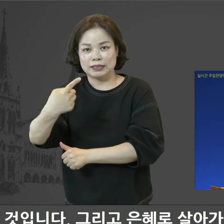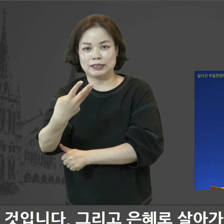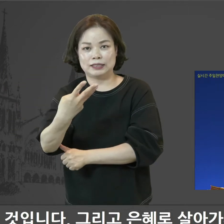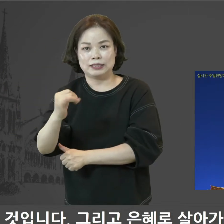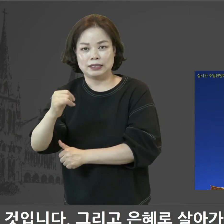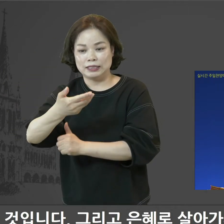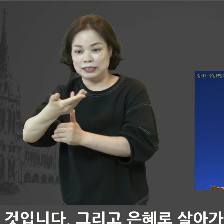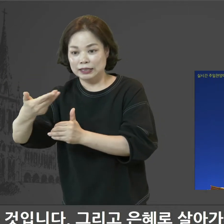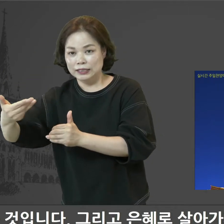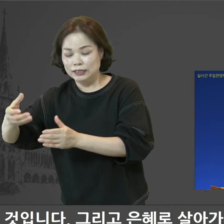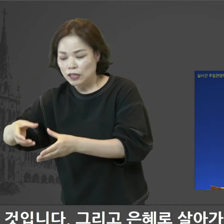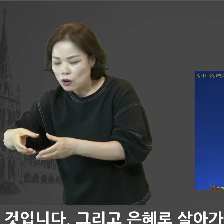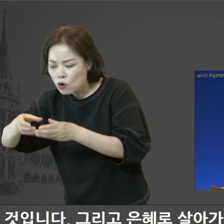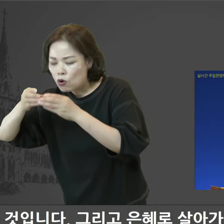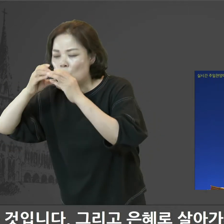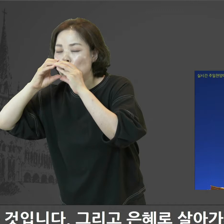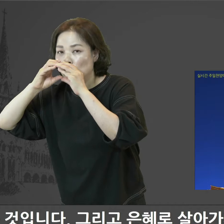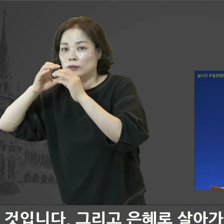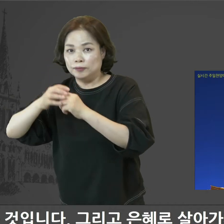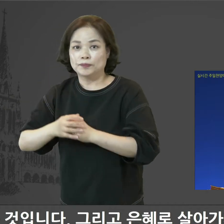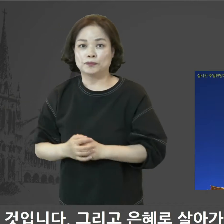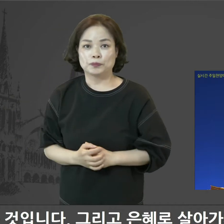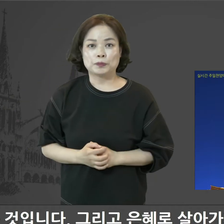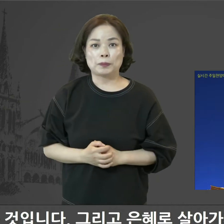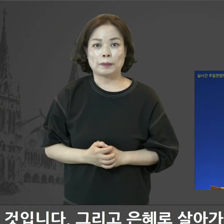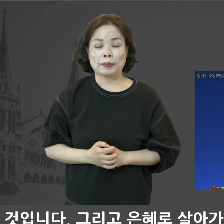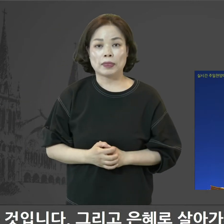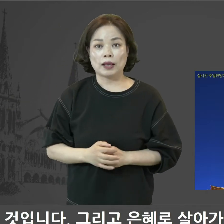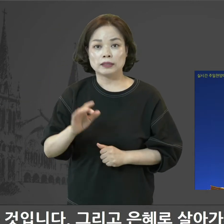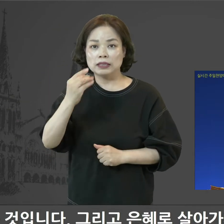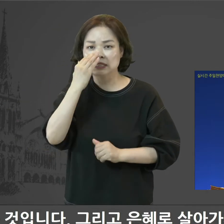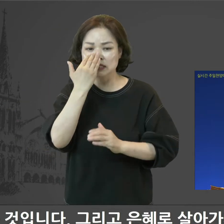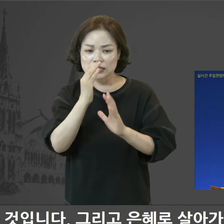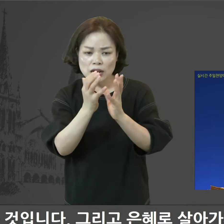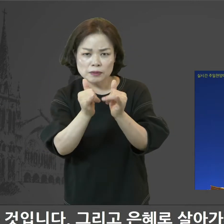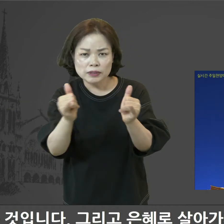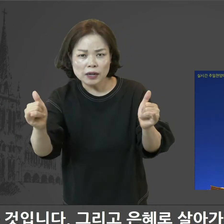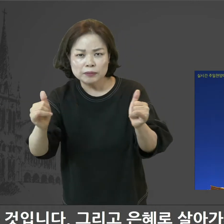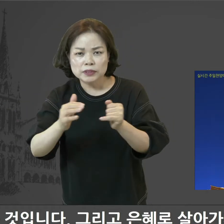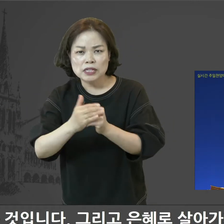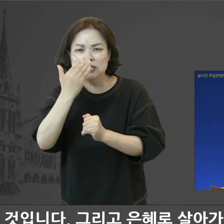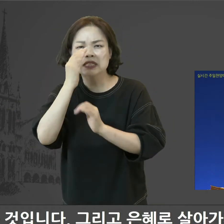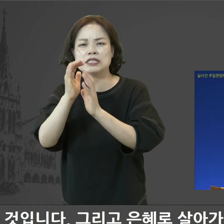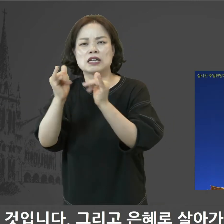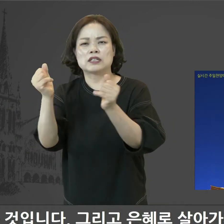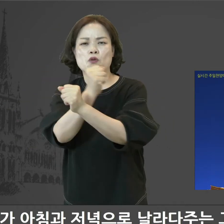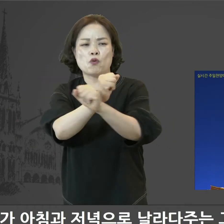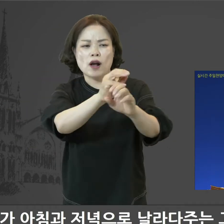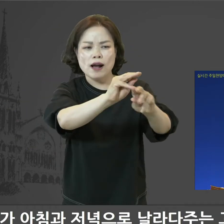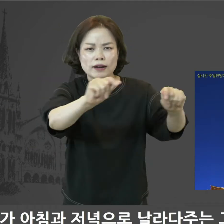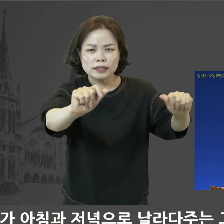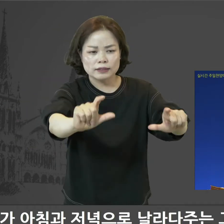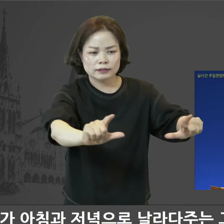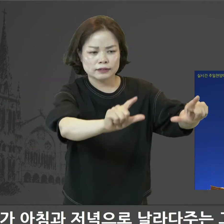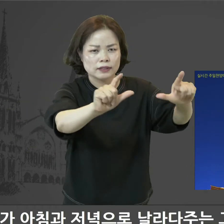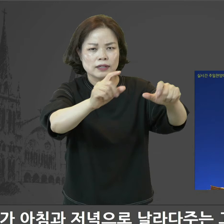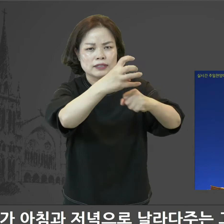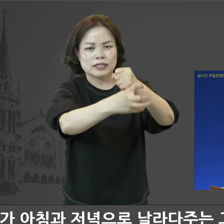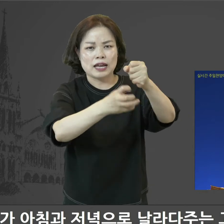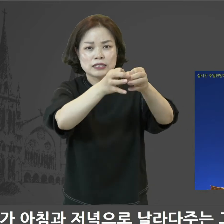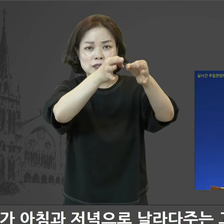시냇가에서의 물을 마시고 있습니다. 마치 이스라엘 사람들이 이스라엘 광야에서 40년